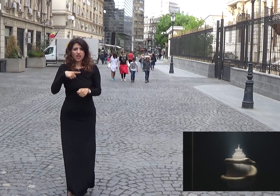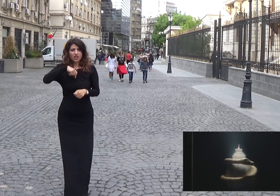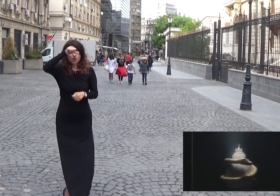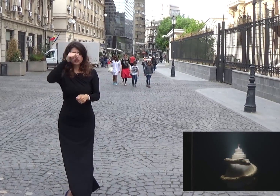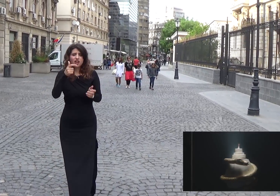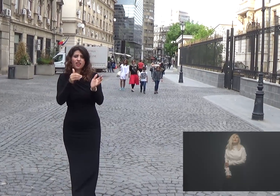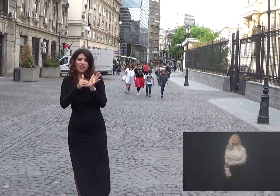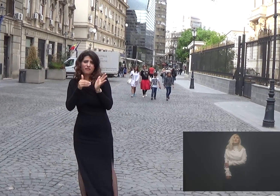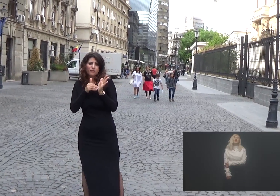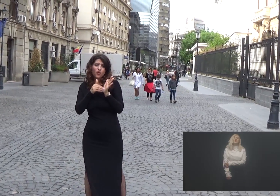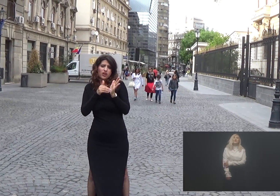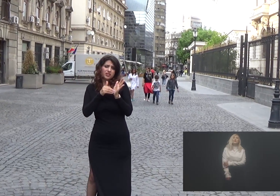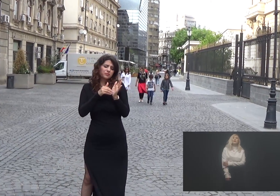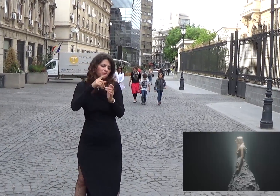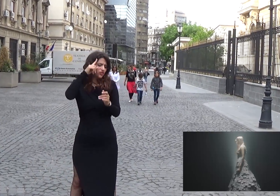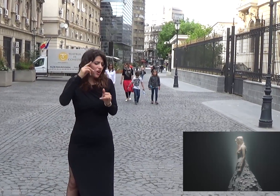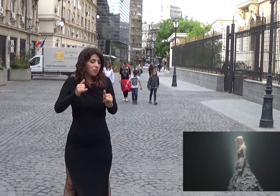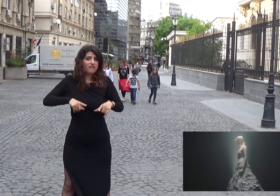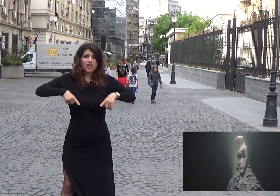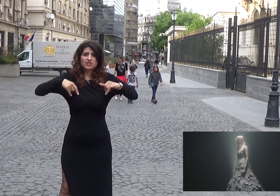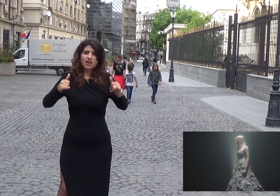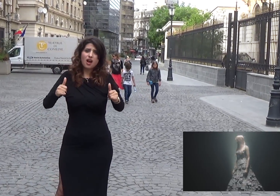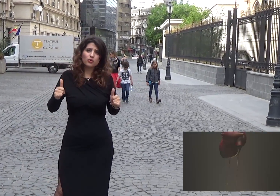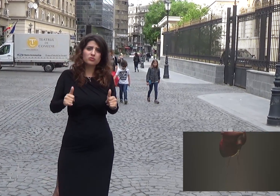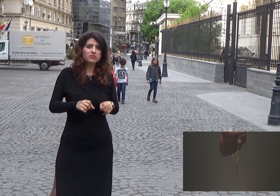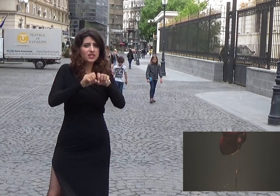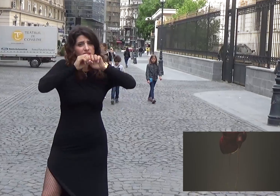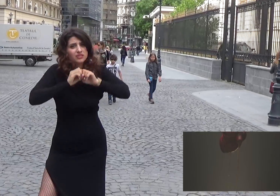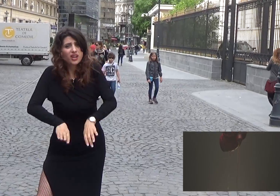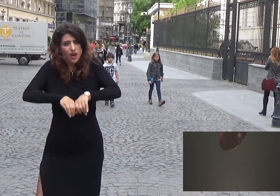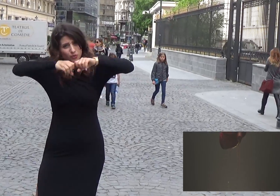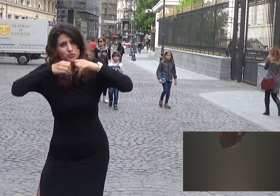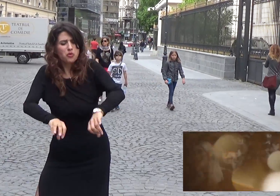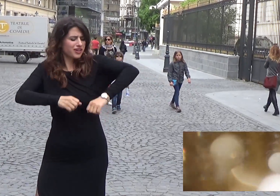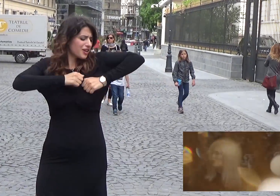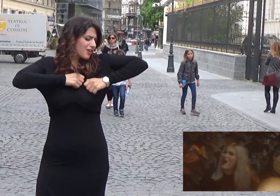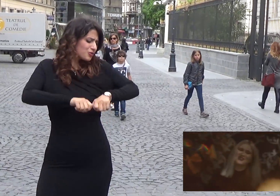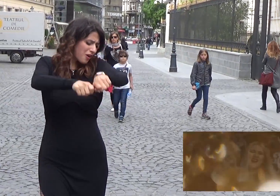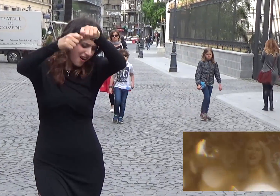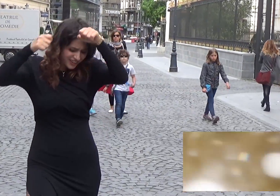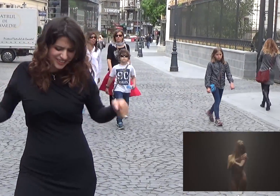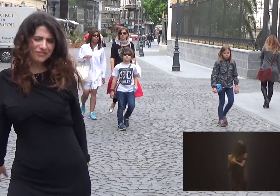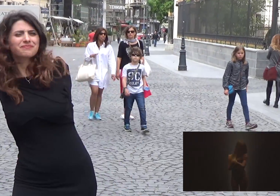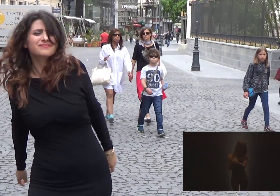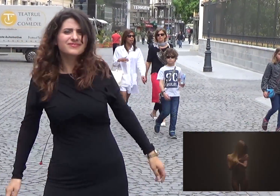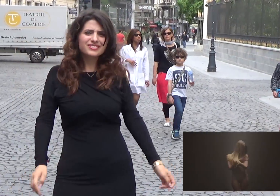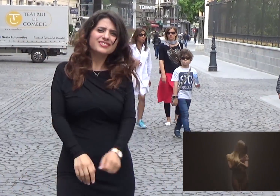le ai, dar știi că în realitate strică sufletele toate.